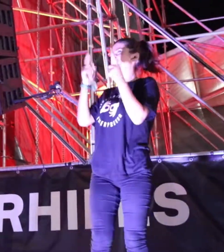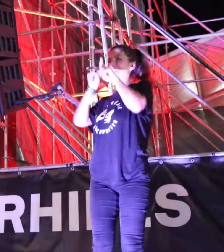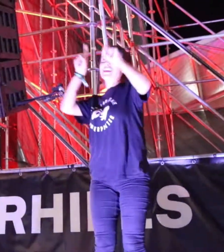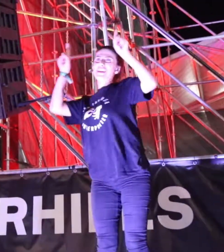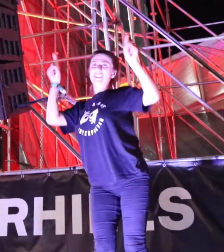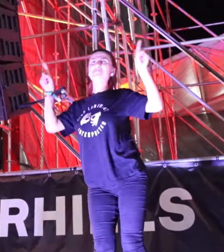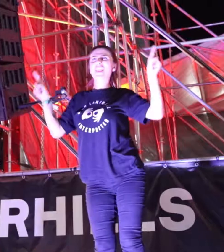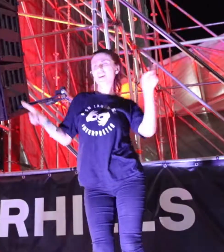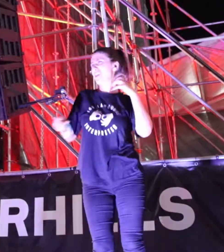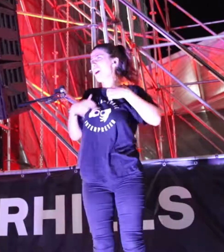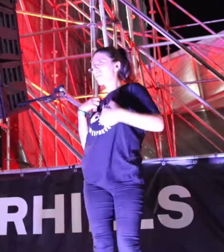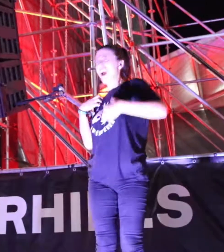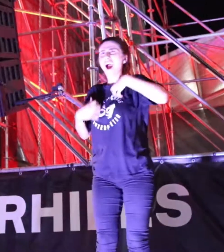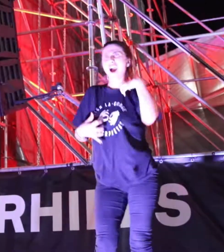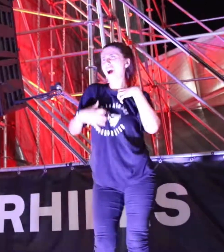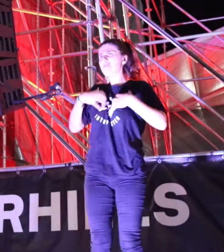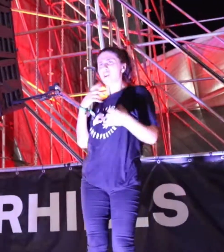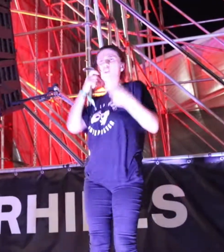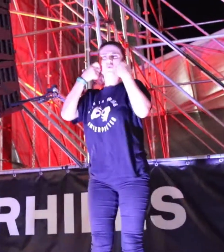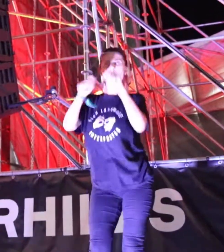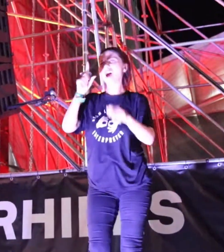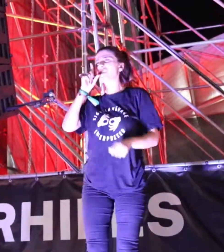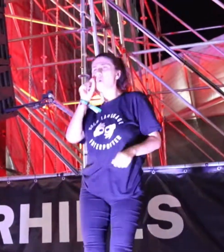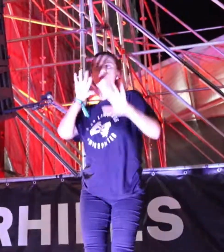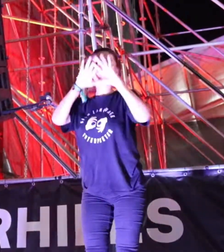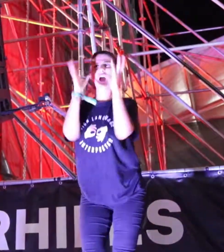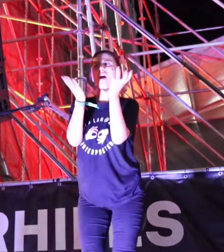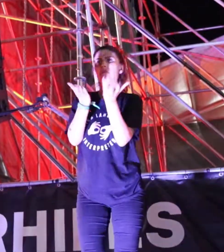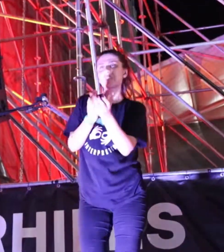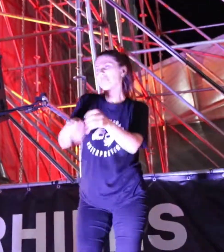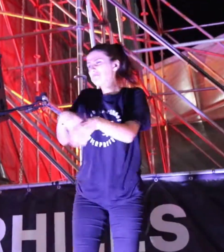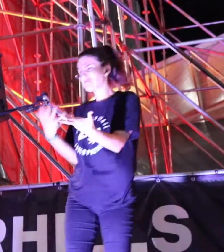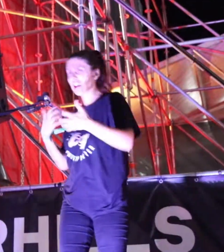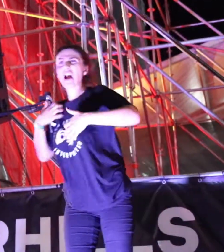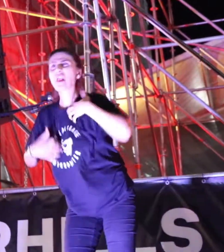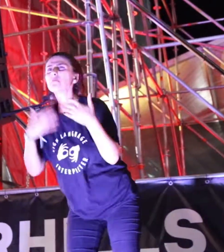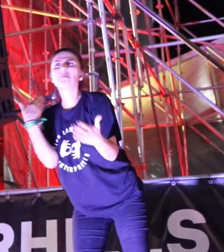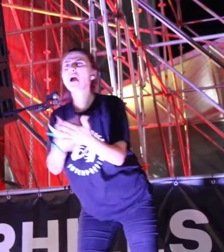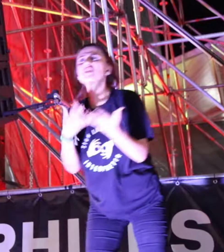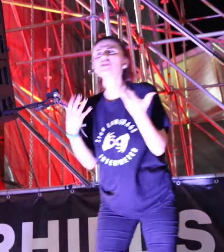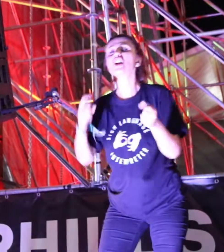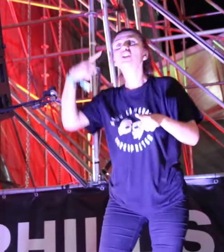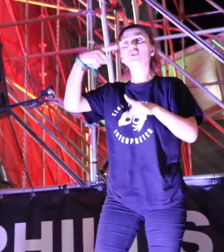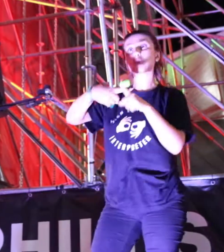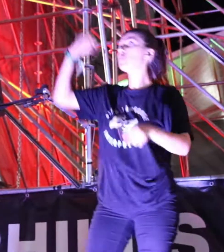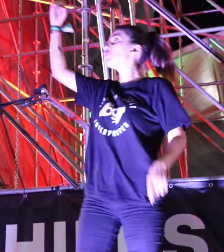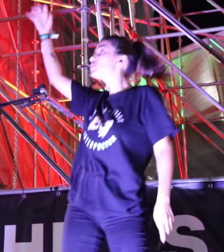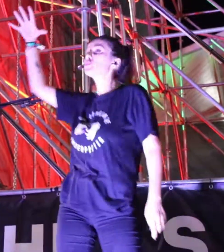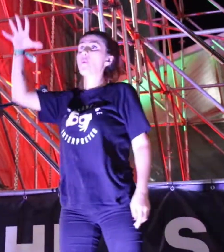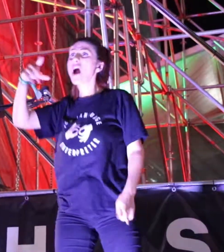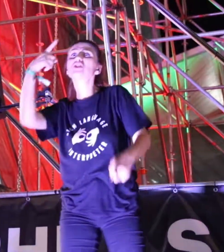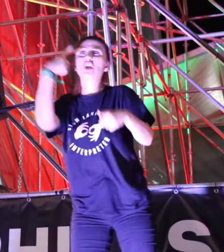apă mare, toată lumea în rânduare, și cu soare, și